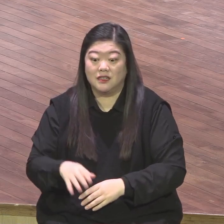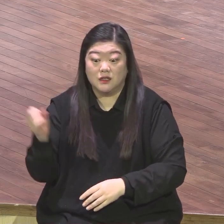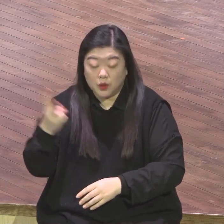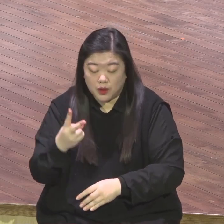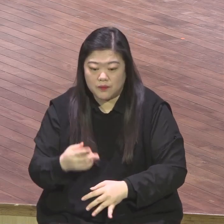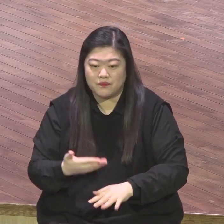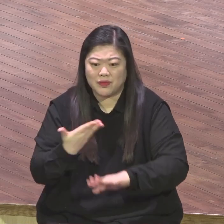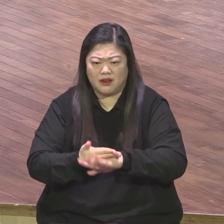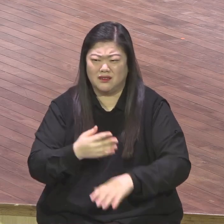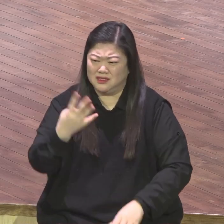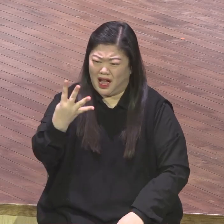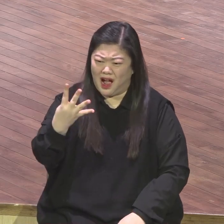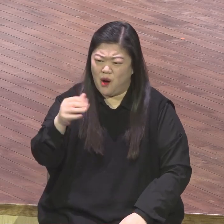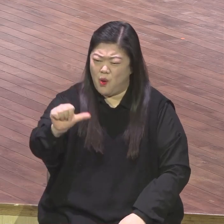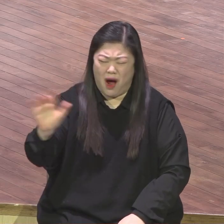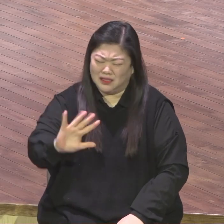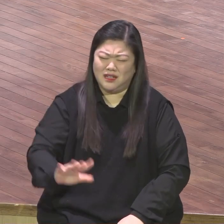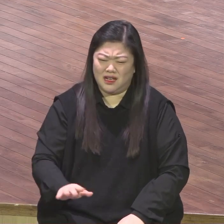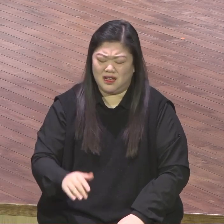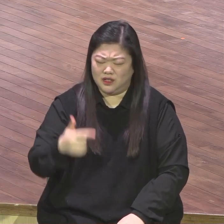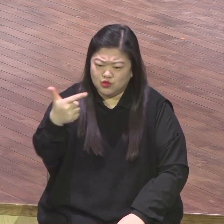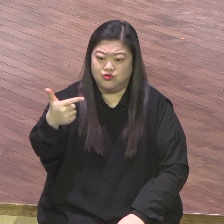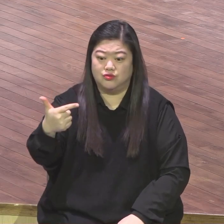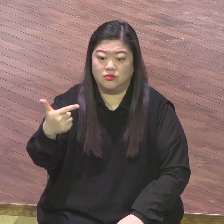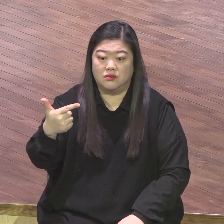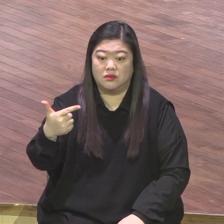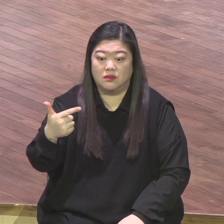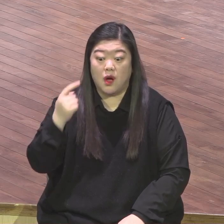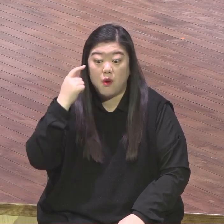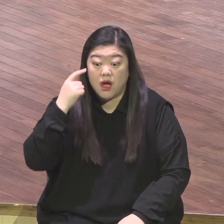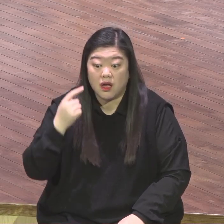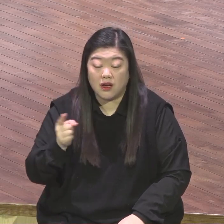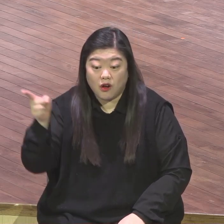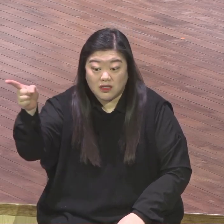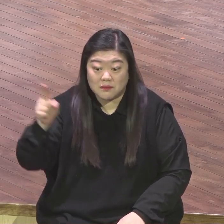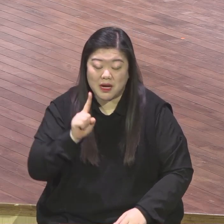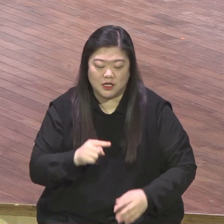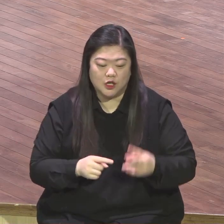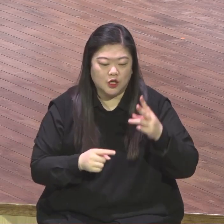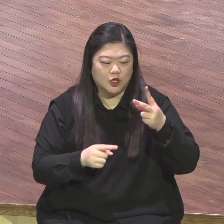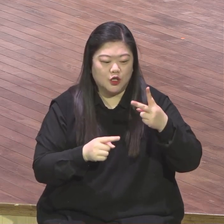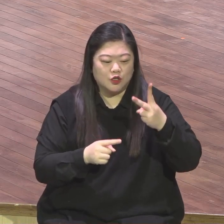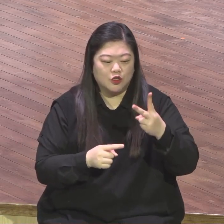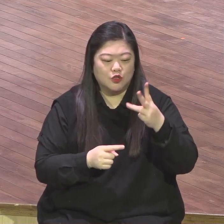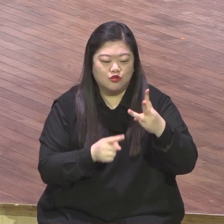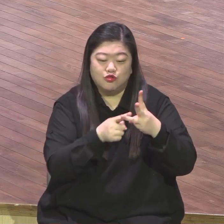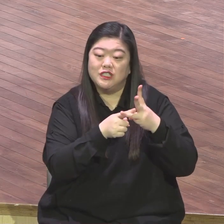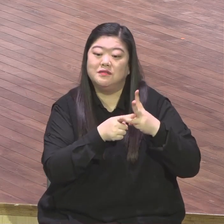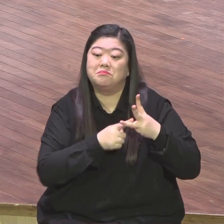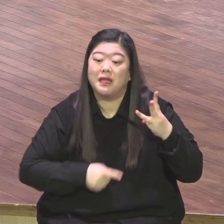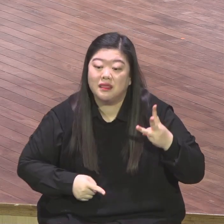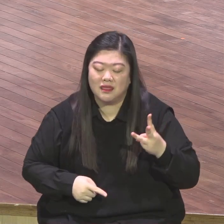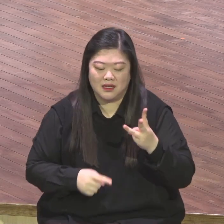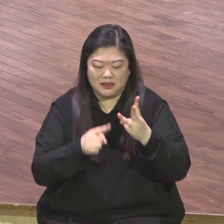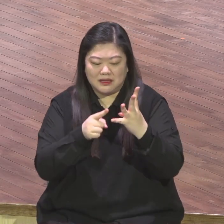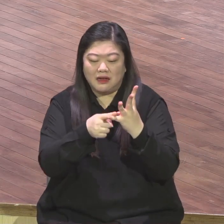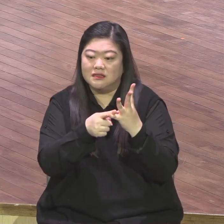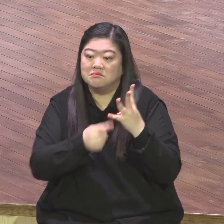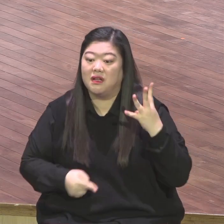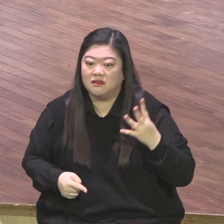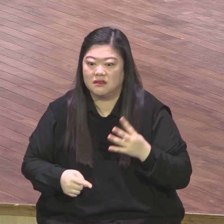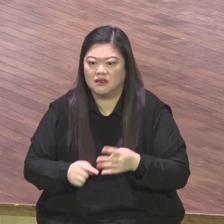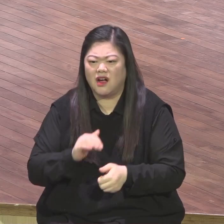6근이라고 말하는 지방이 있습니다. 6근. 왜 그러냐? 두근반, 세근반. 그렇게 해서 이 경상도